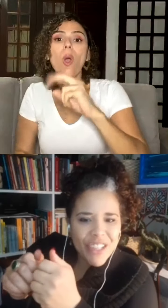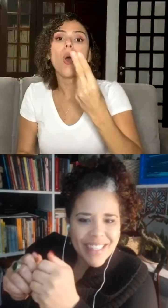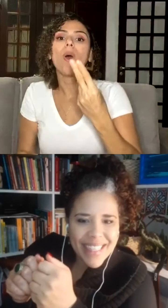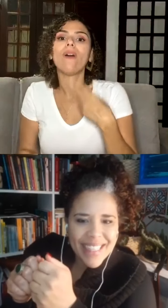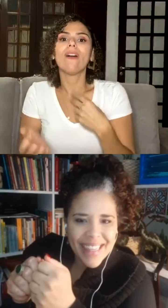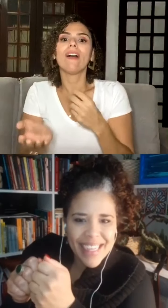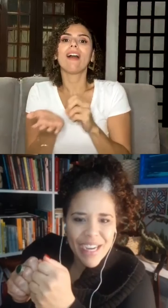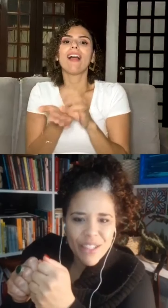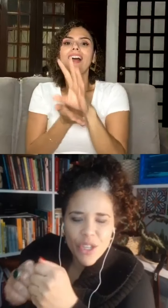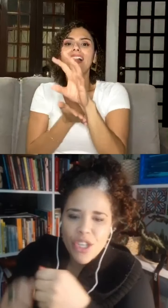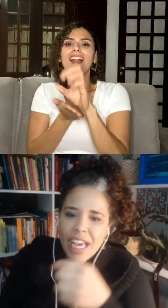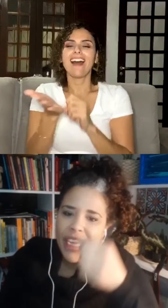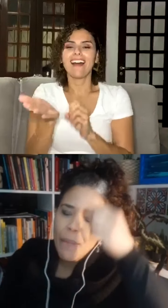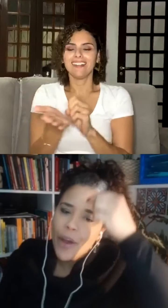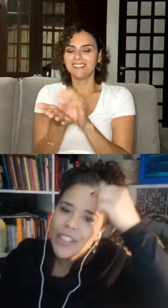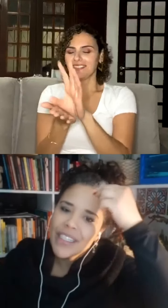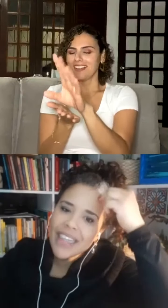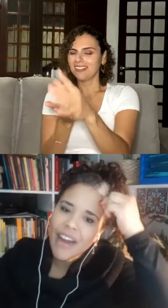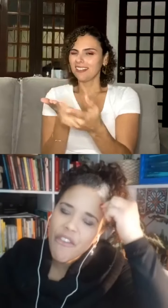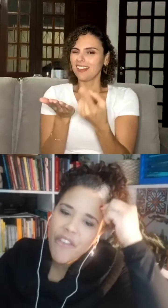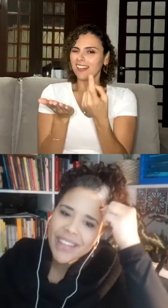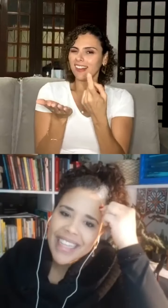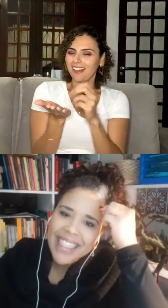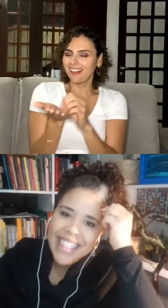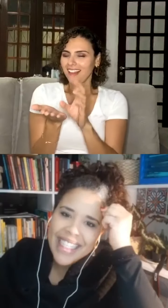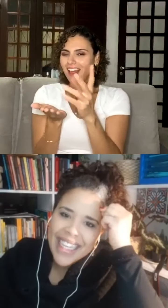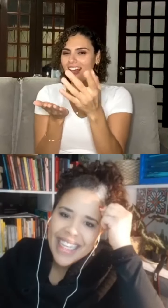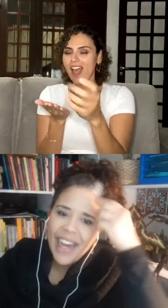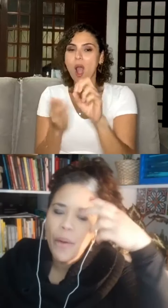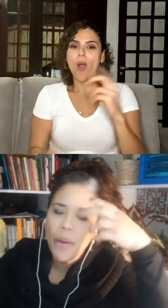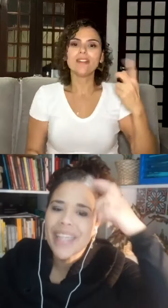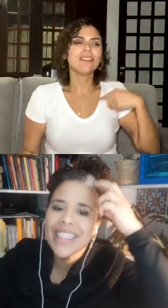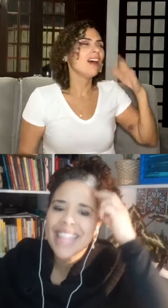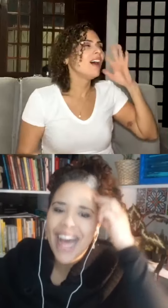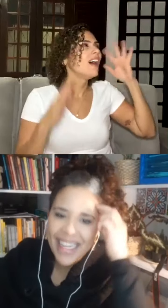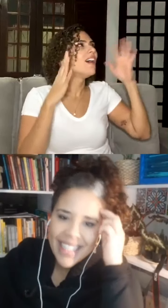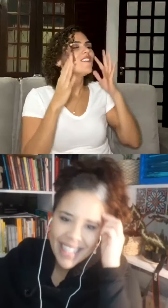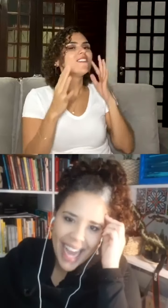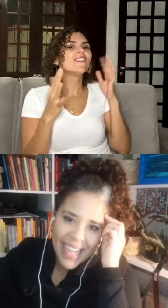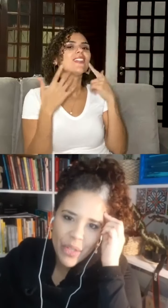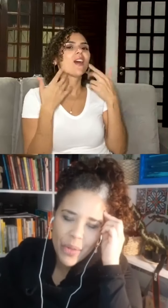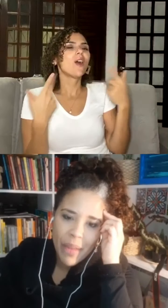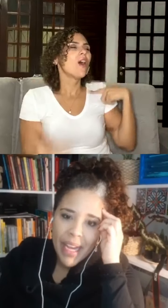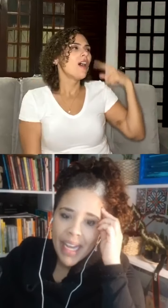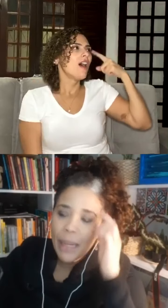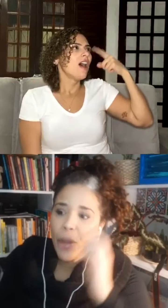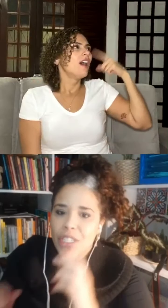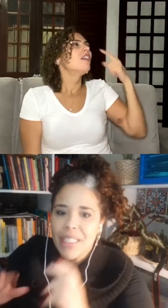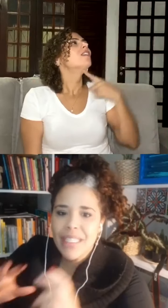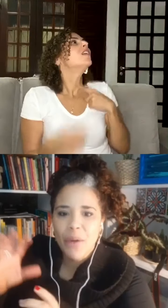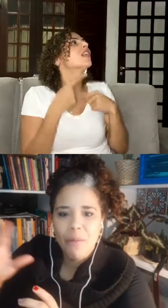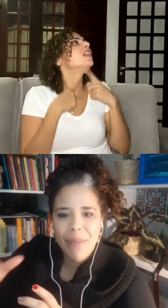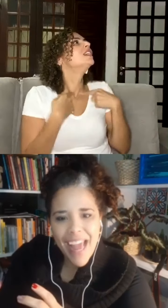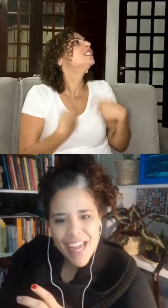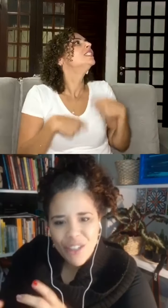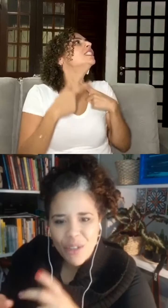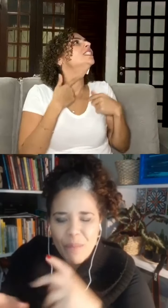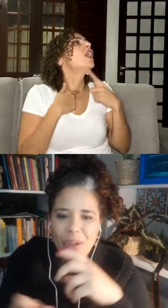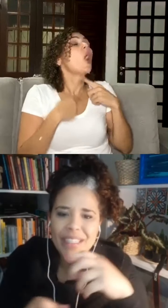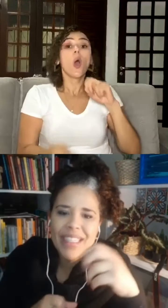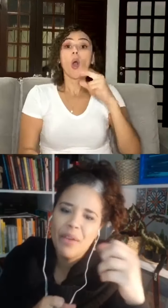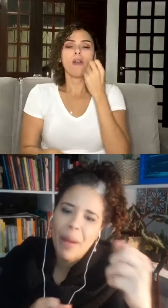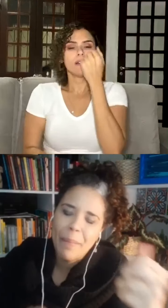mensagens excitantes, que pode ser a fantasia, o pensar em sexo, que pode ser o beijo, que